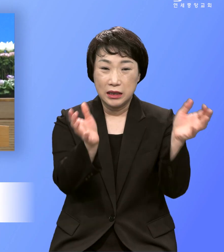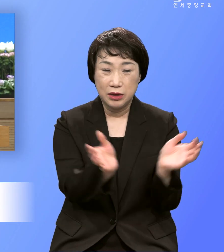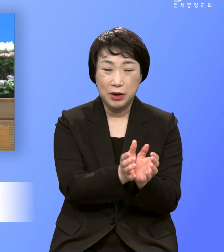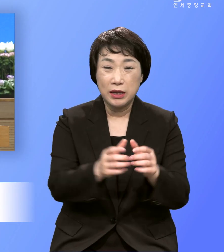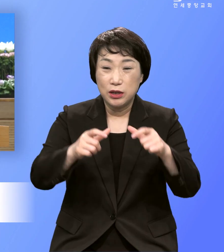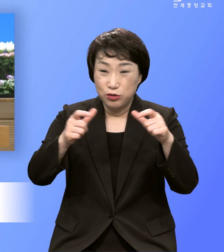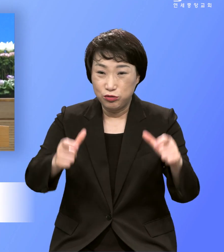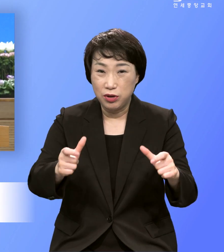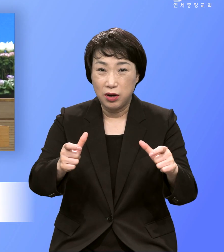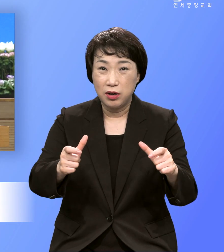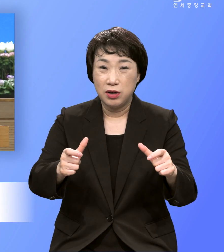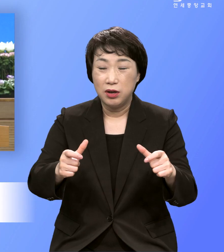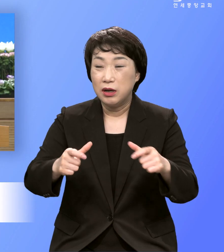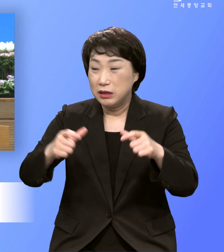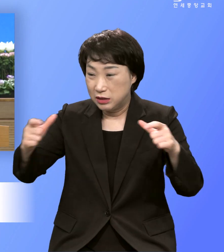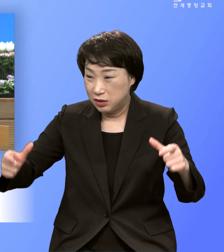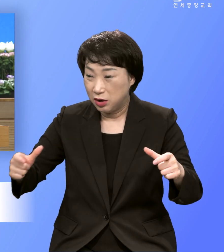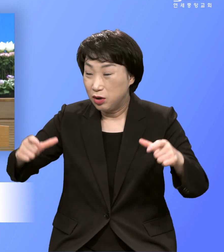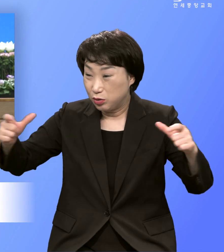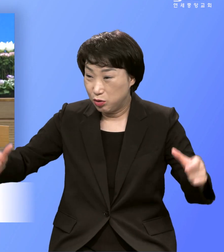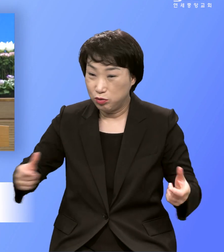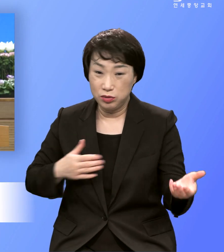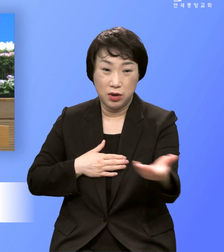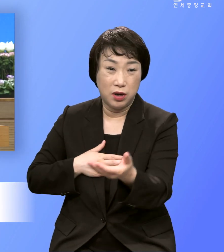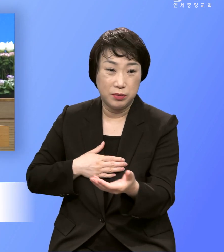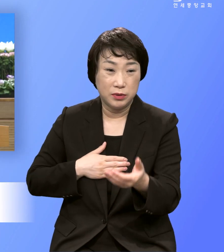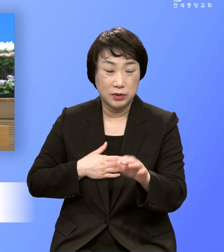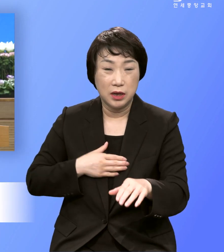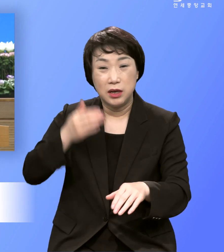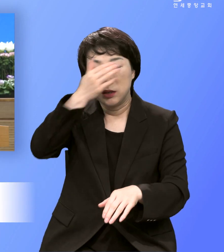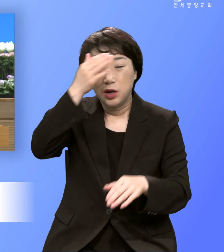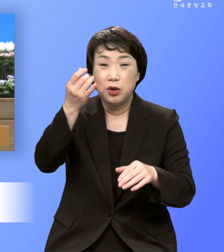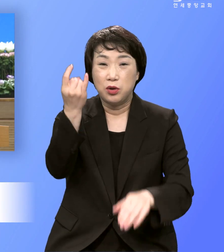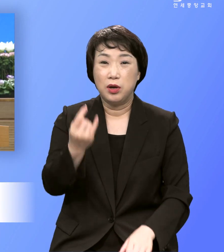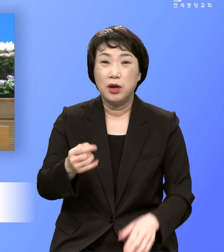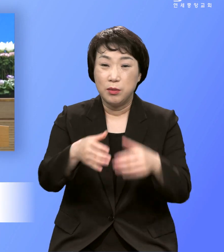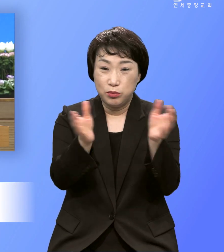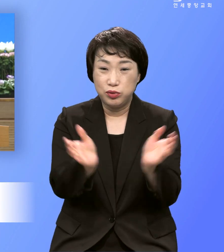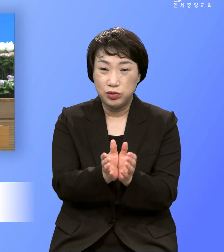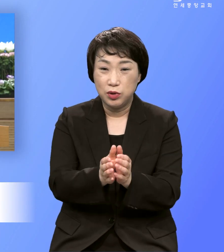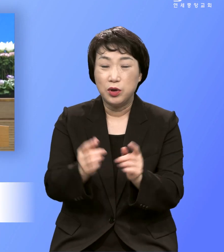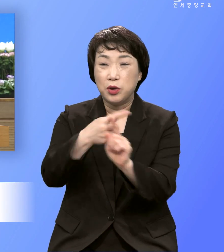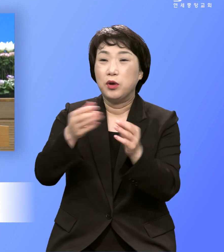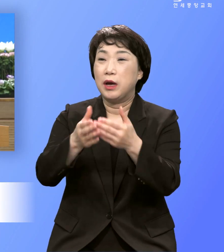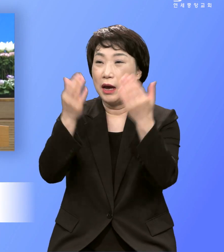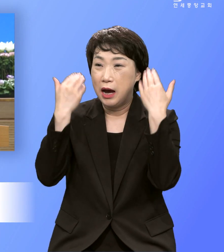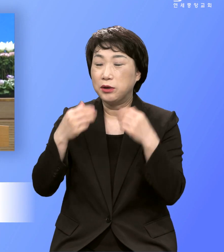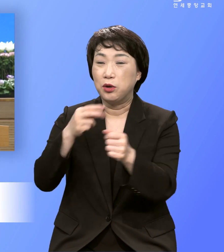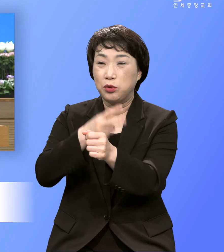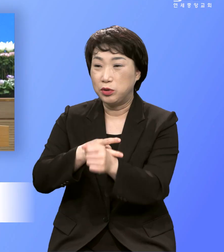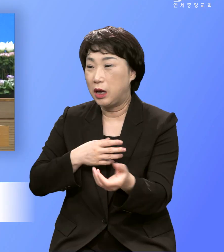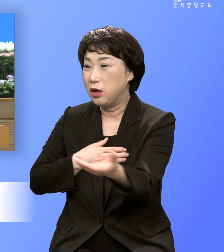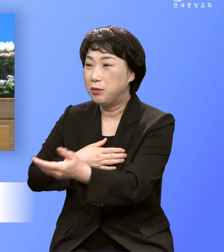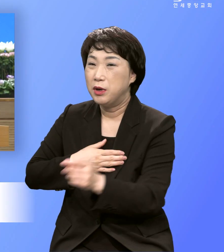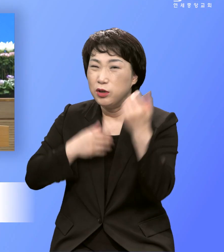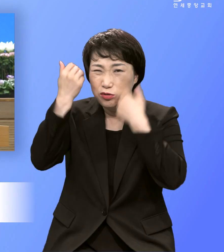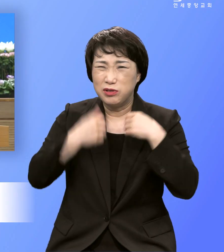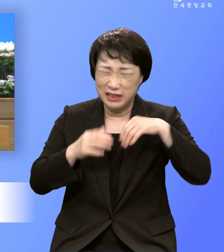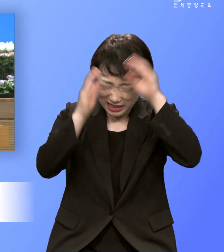기관이나 구역이나 지역이나 교구나 청년의 부서나 주일학교나 교사들이나